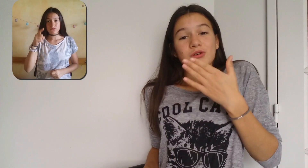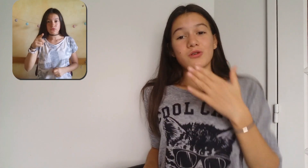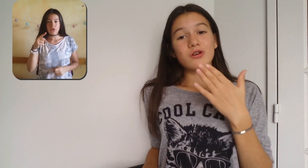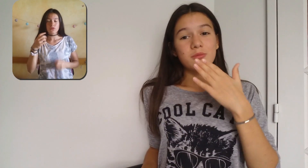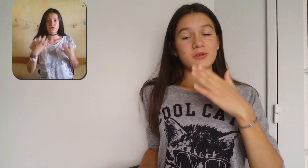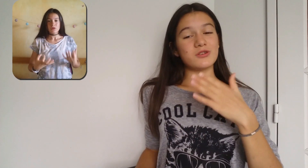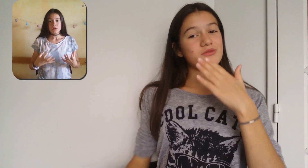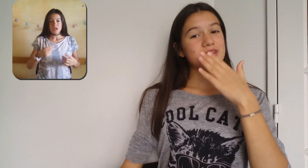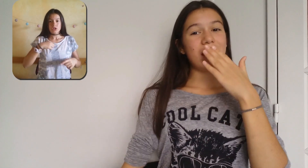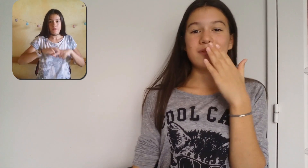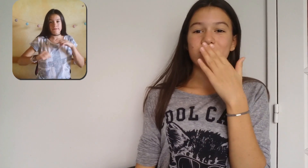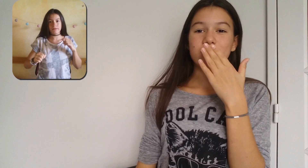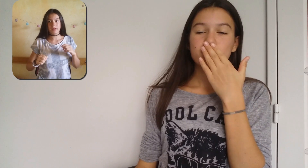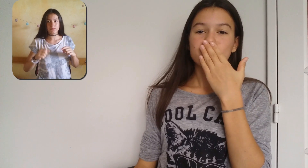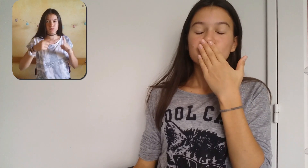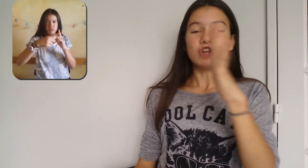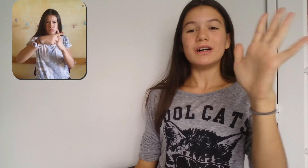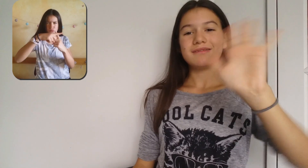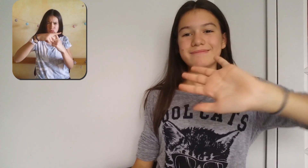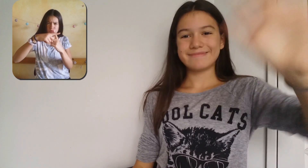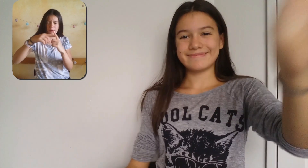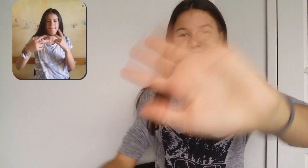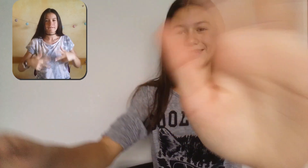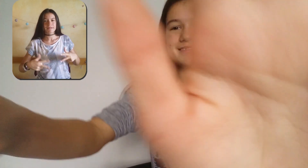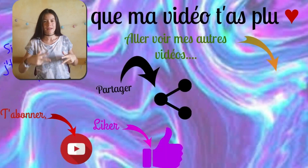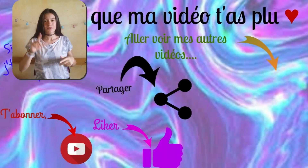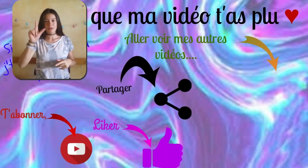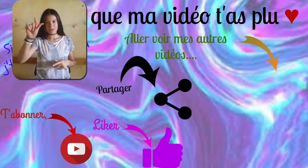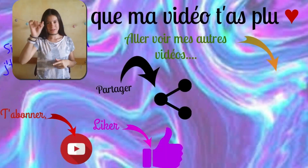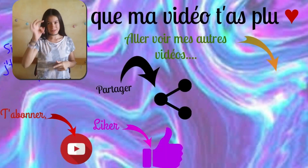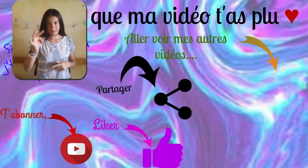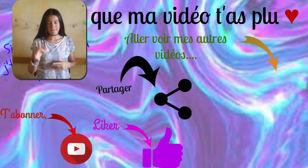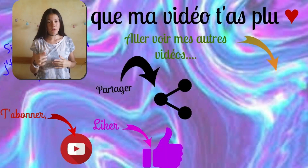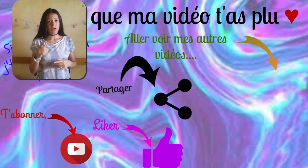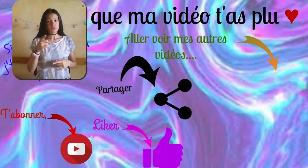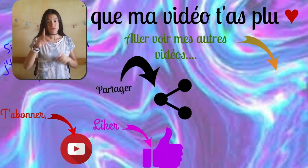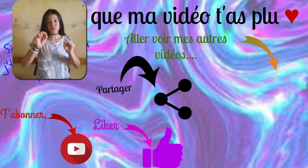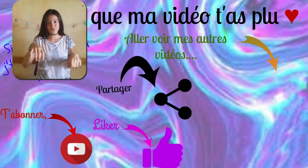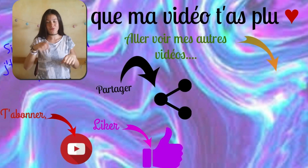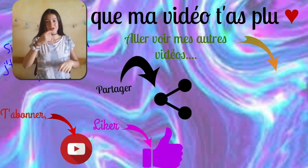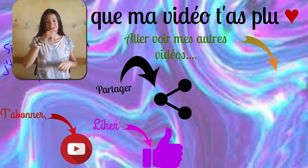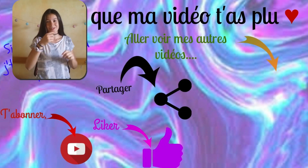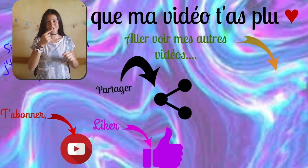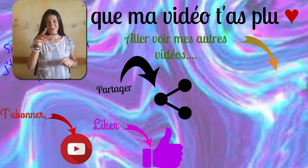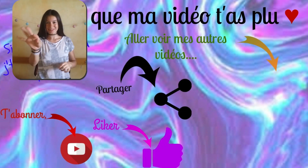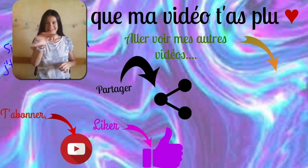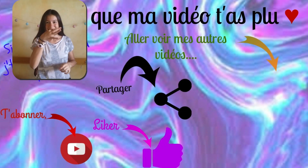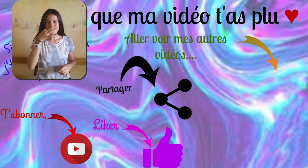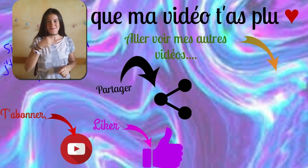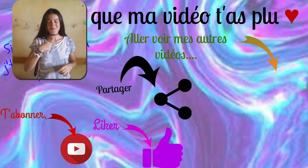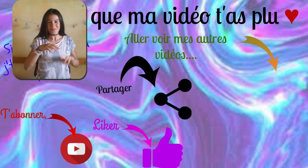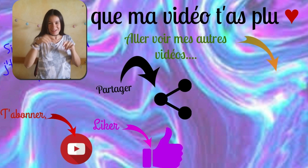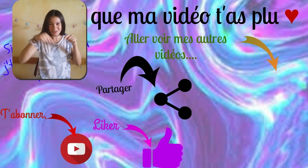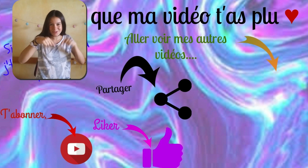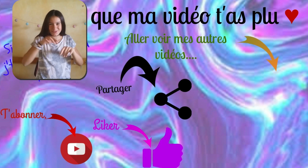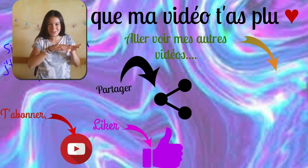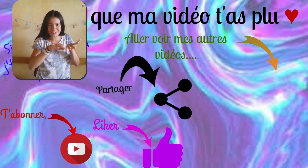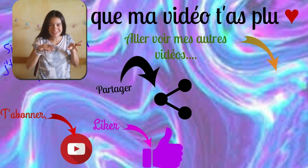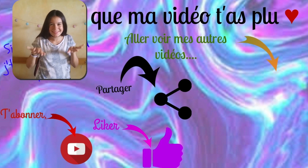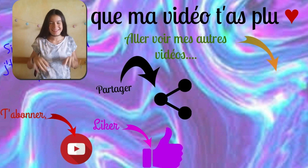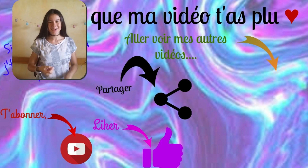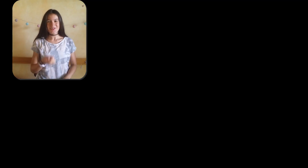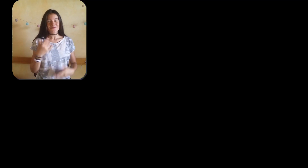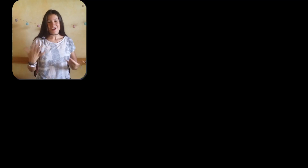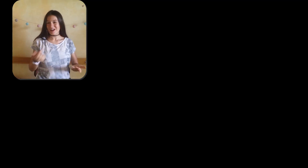vous fais de gros bisous et je vous dis à bientôt. So I'm taking my time on my ride.